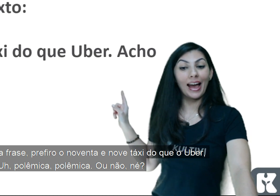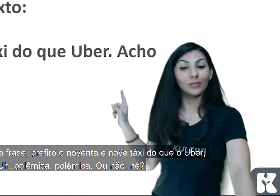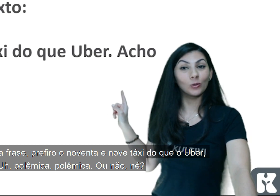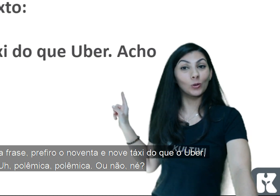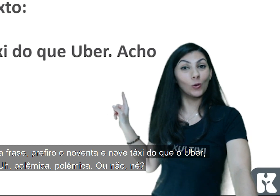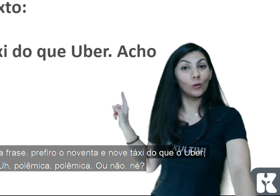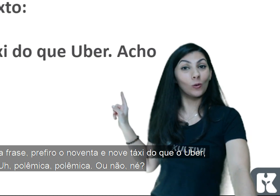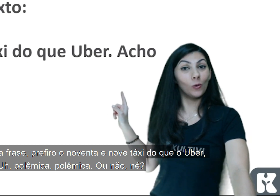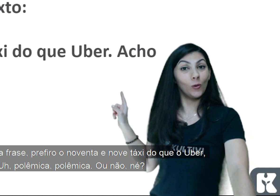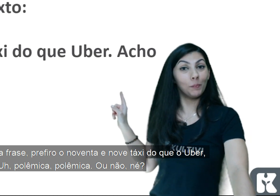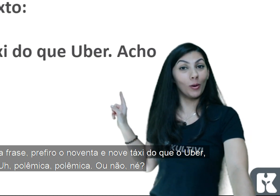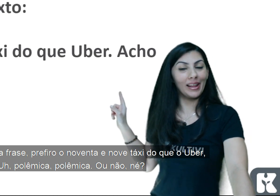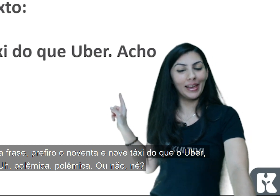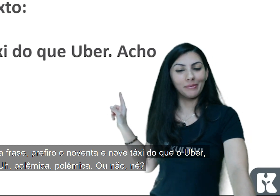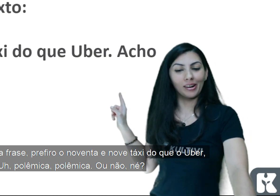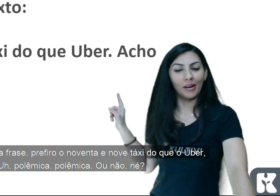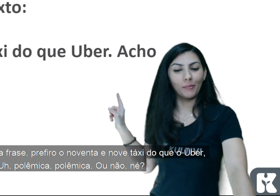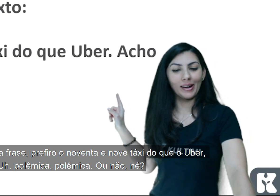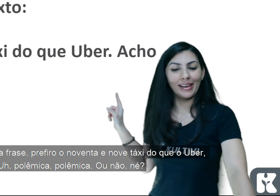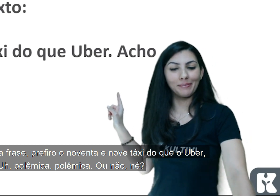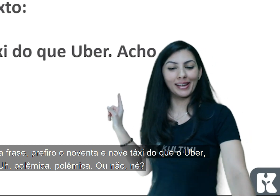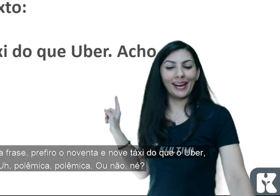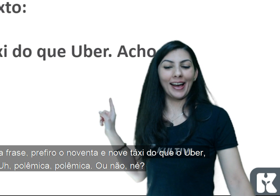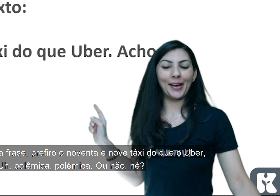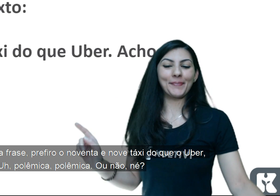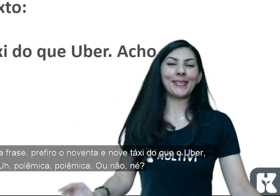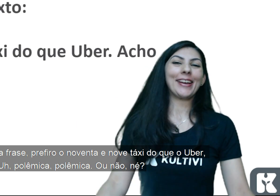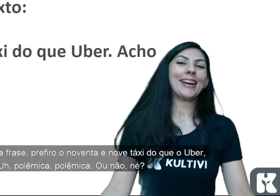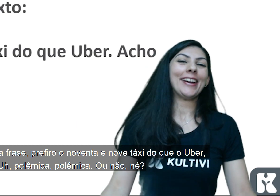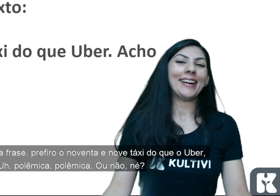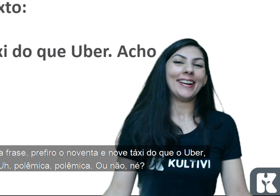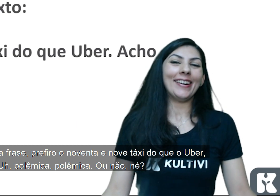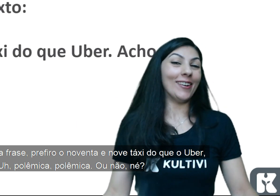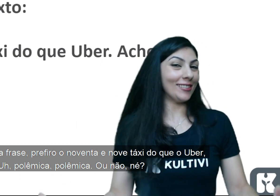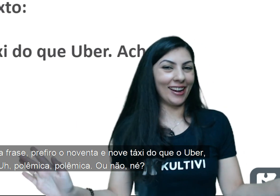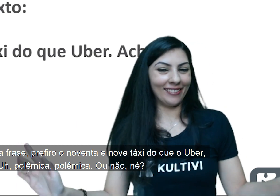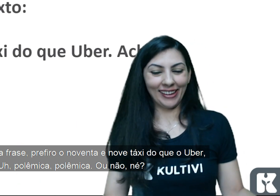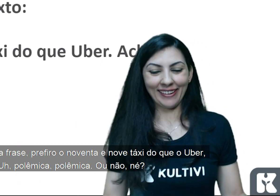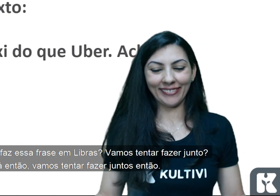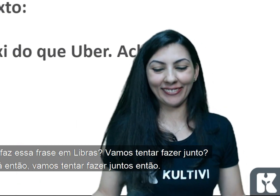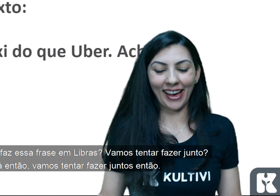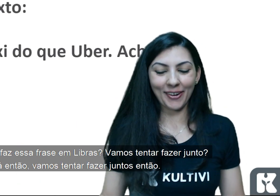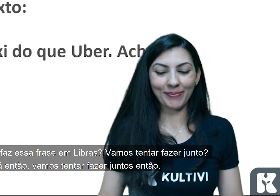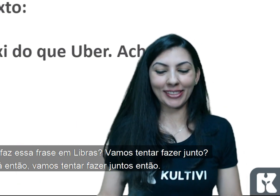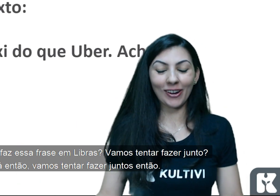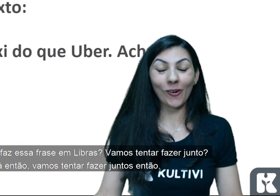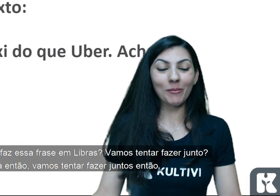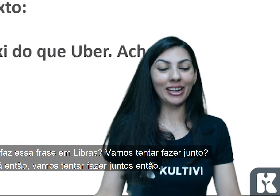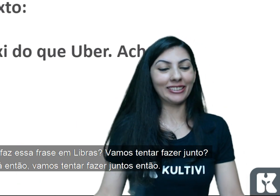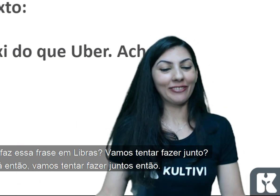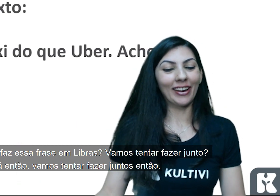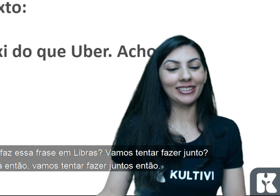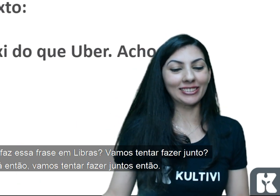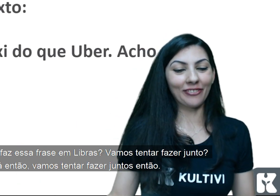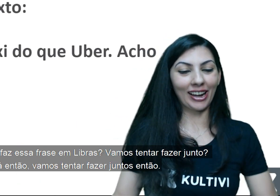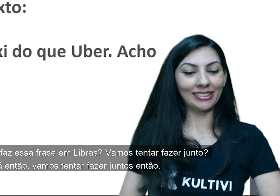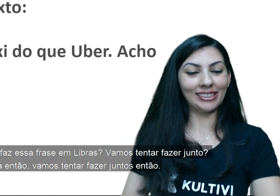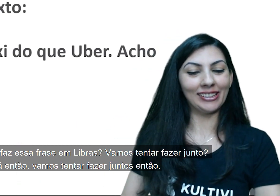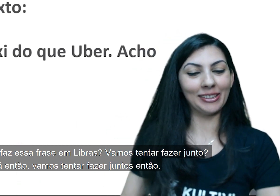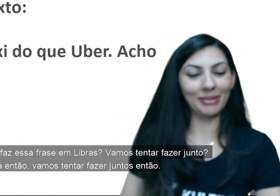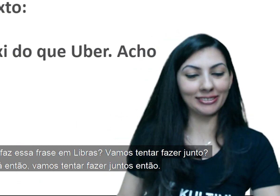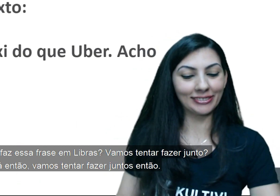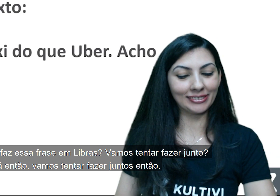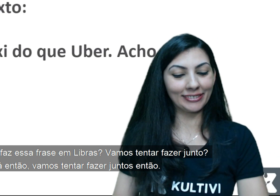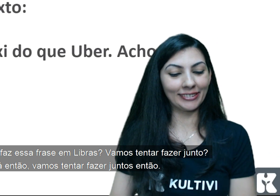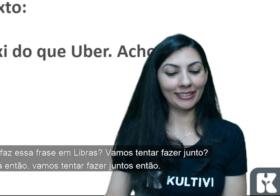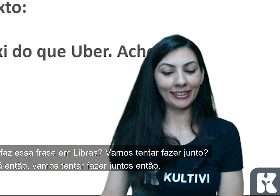barato Polêmica Polêmica Ou não, né? Vamos lá Então, como que a gente faz essa frase